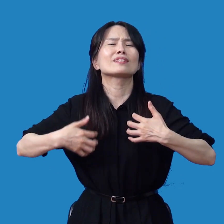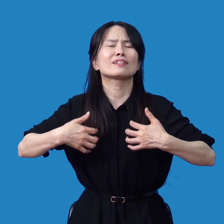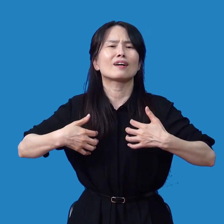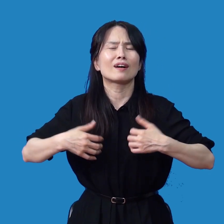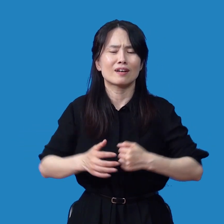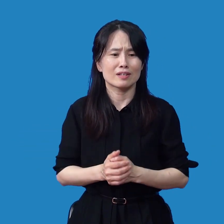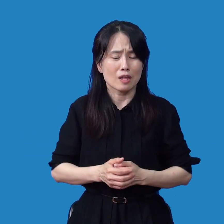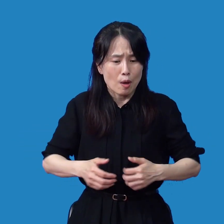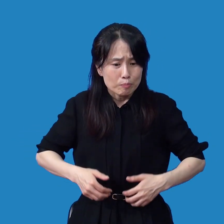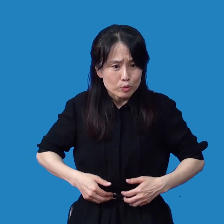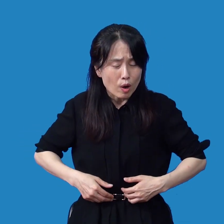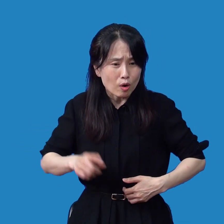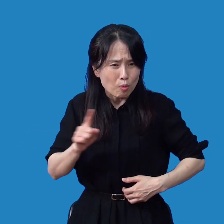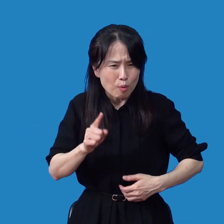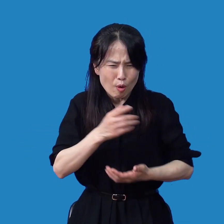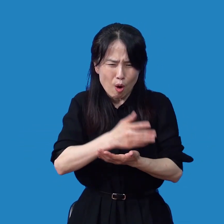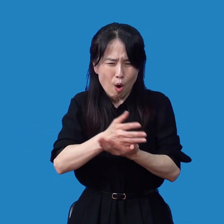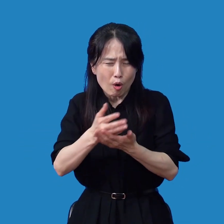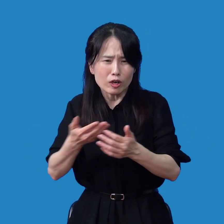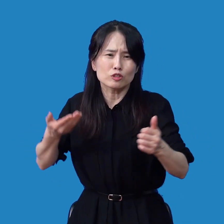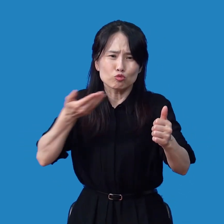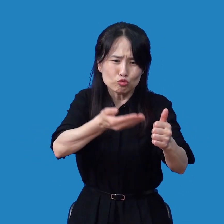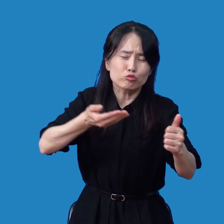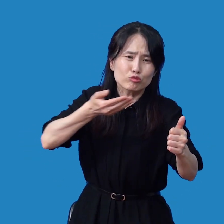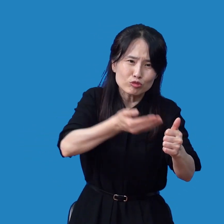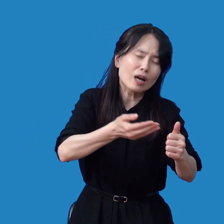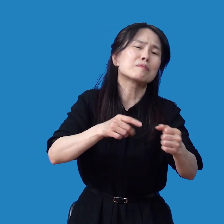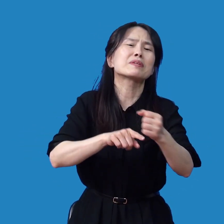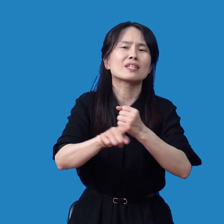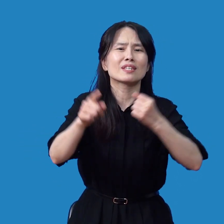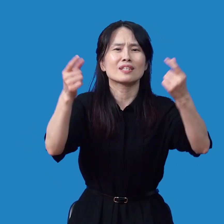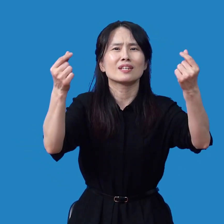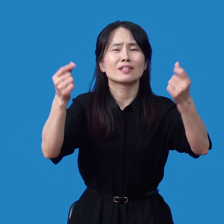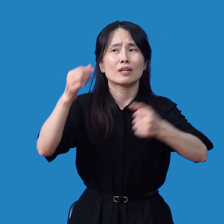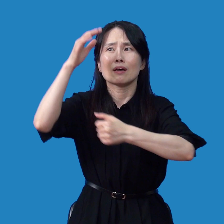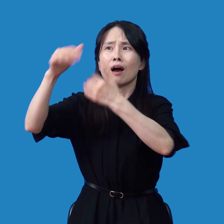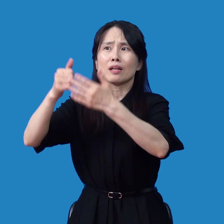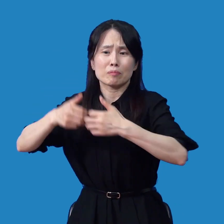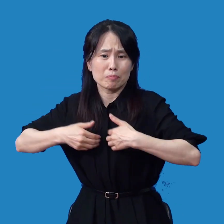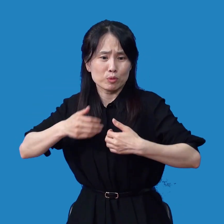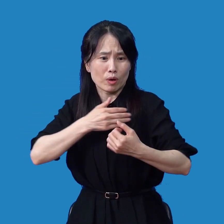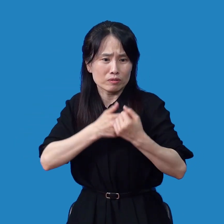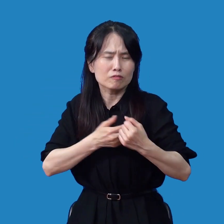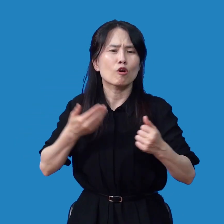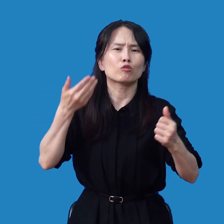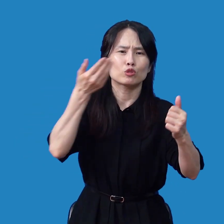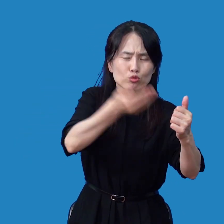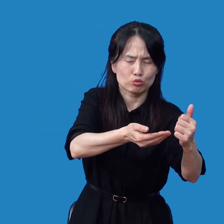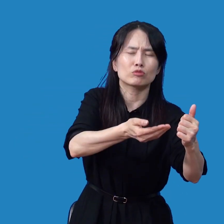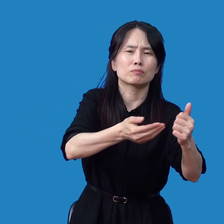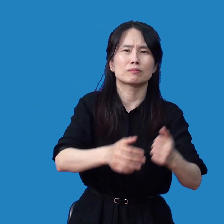하나님이 필요한 자원을 공급해 주신다 하는 뜻입니다. 하나님이 필요한 능력을 부어주실 것이다.